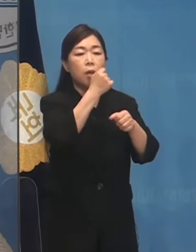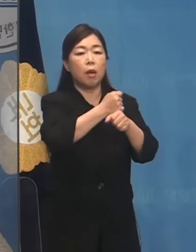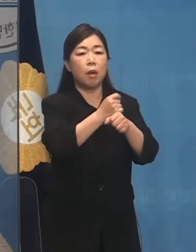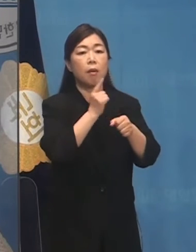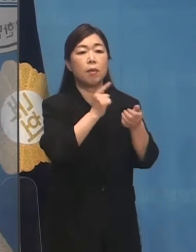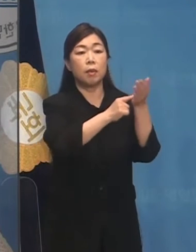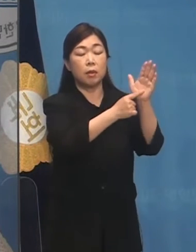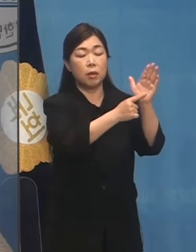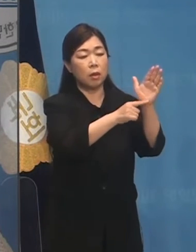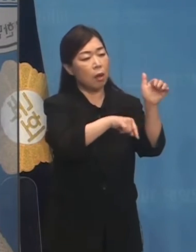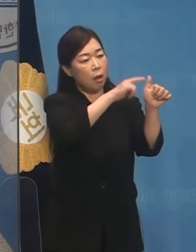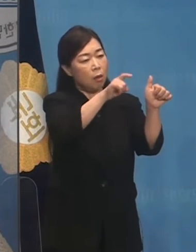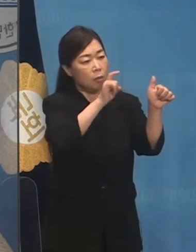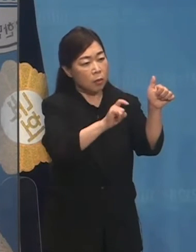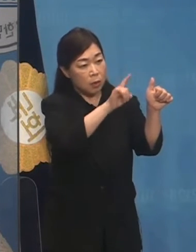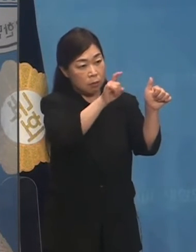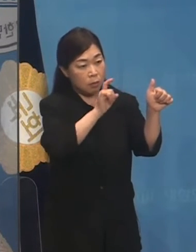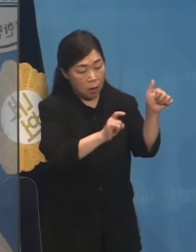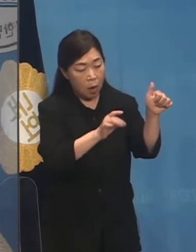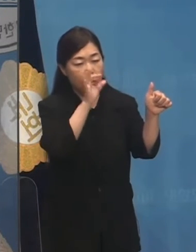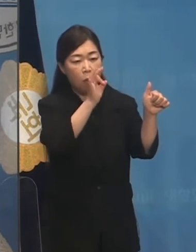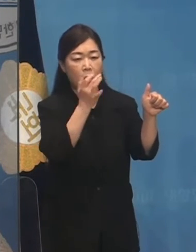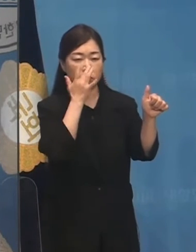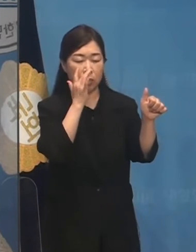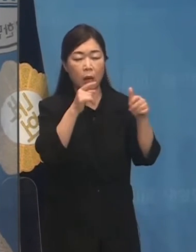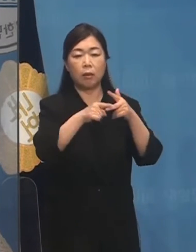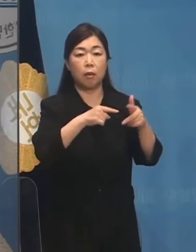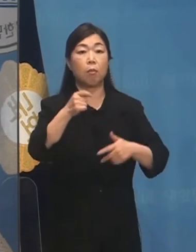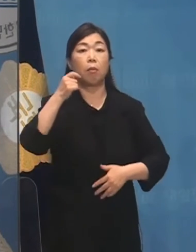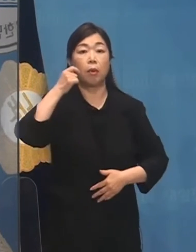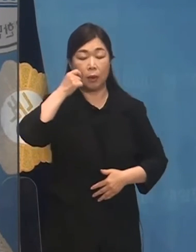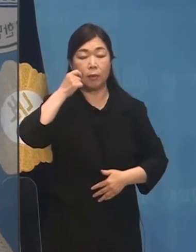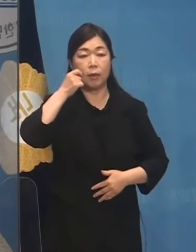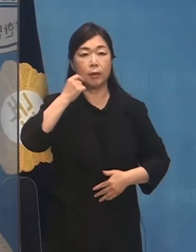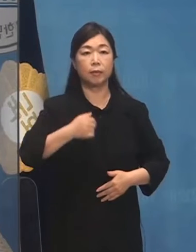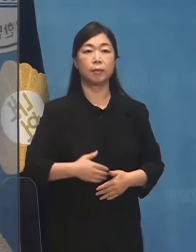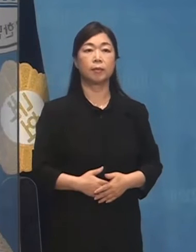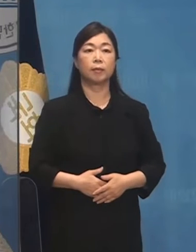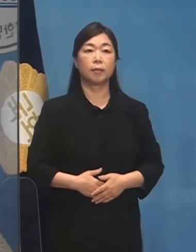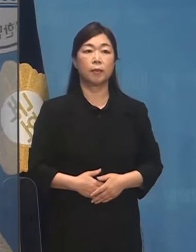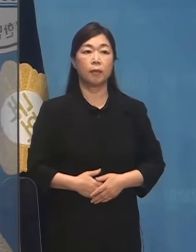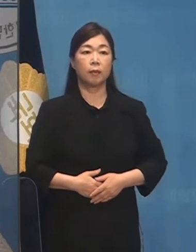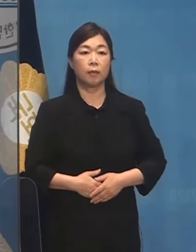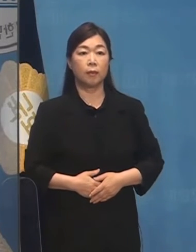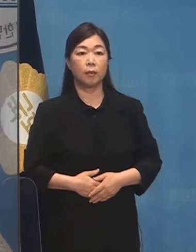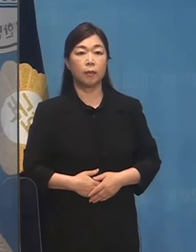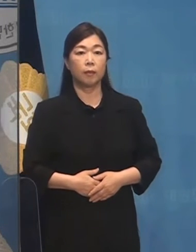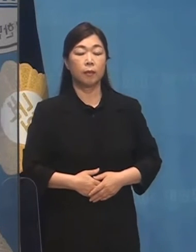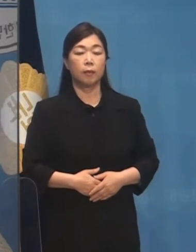받겠다는 것인지 도무지 이해할 수가 없고 답답할 수 없는 일입니다.